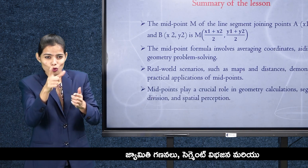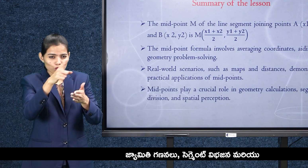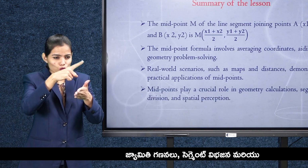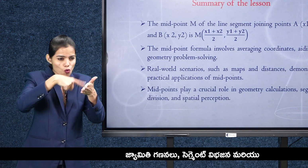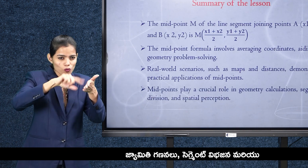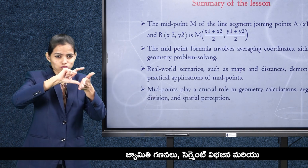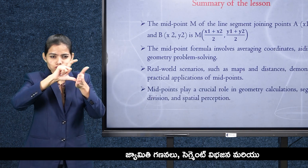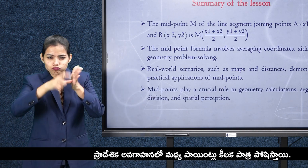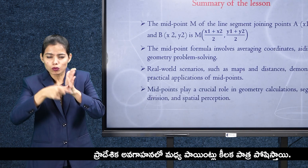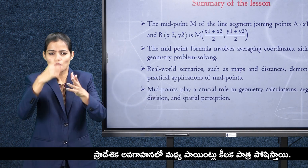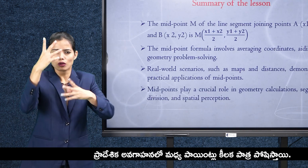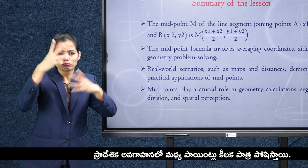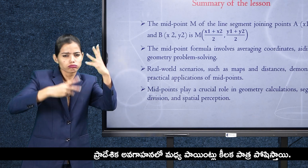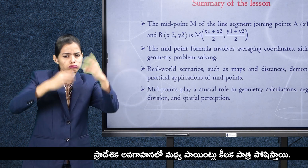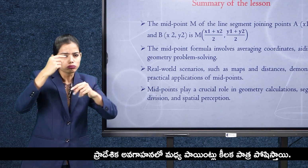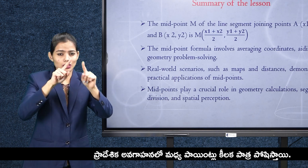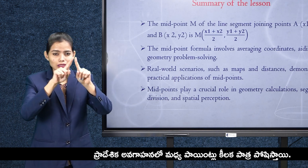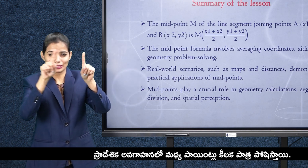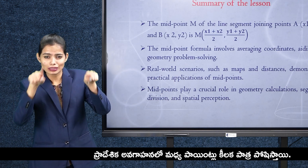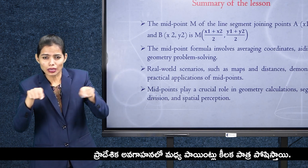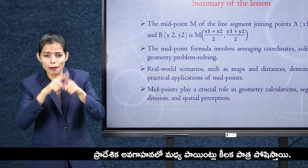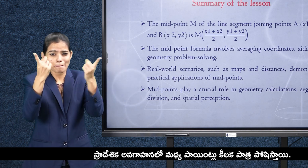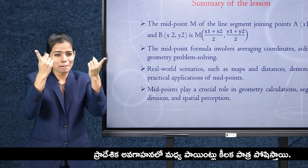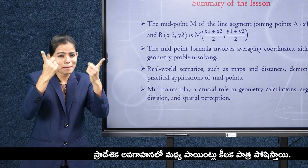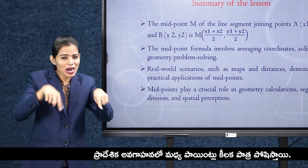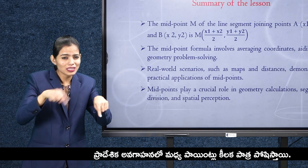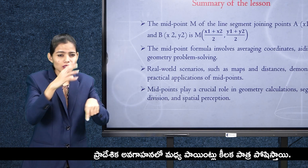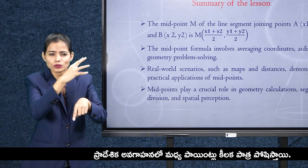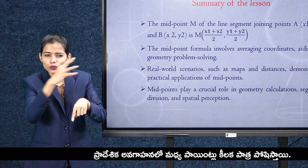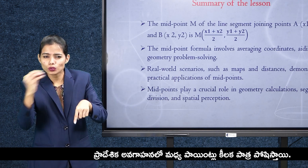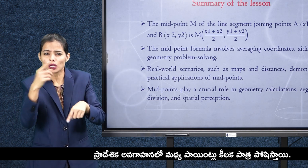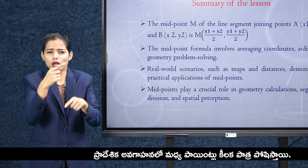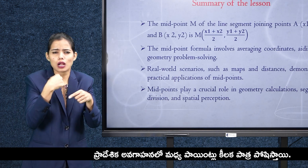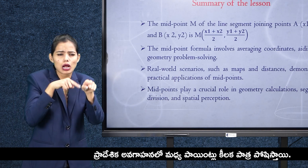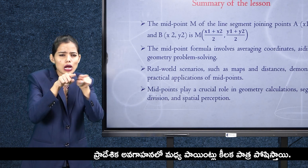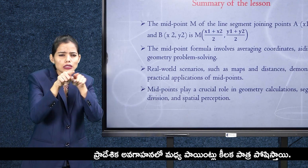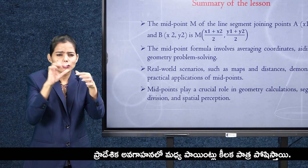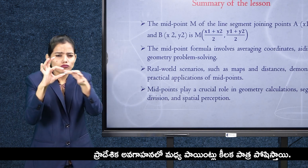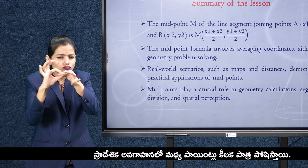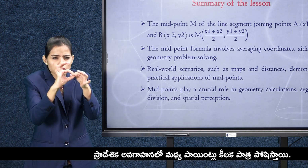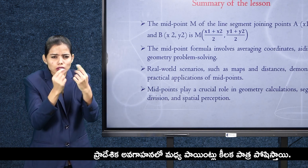మరియు ప్రాదేశిక అవగాహనలో మధ్య పాయింట్లు కీలక పాత్ర పోషిస్తాయి.